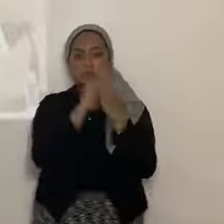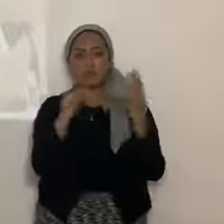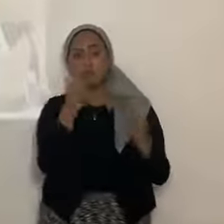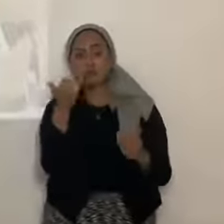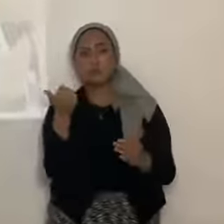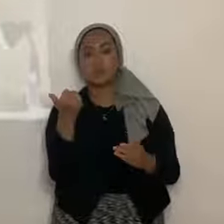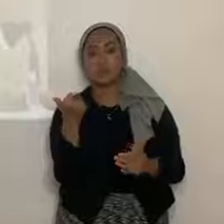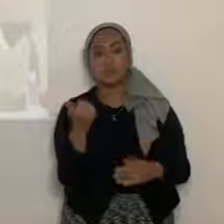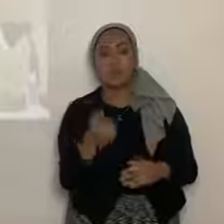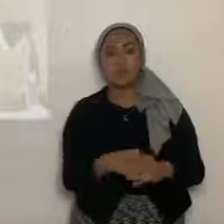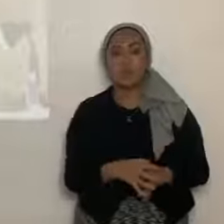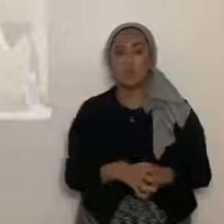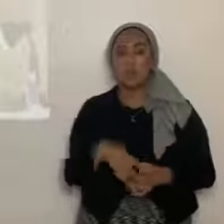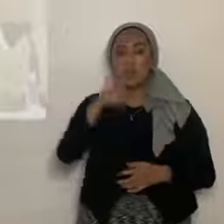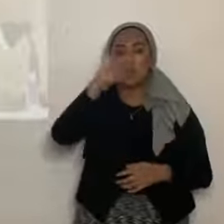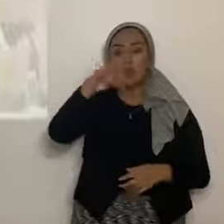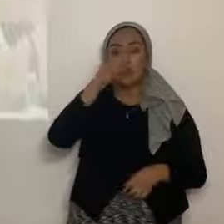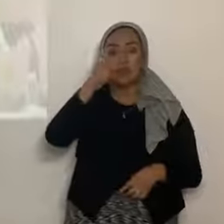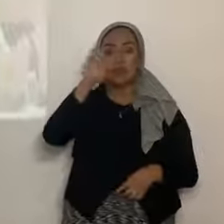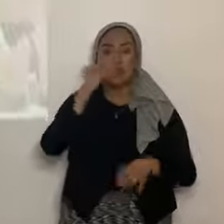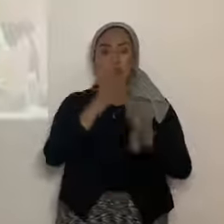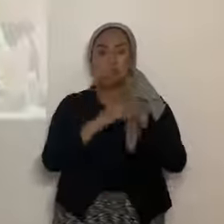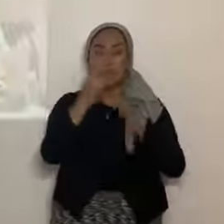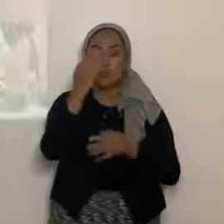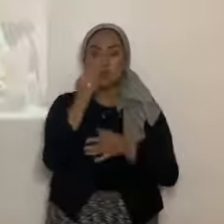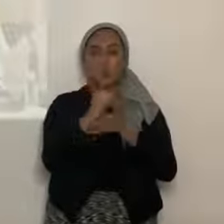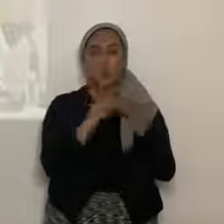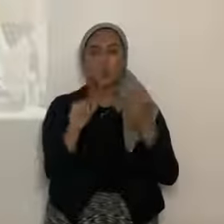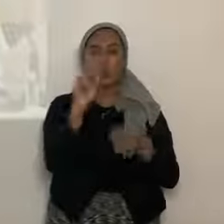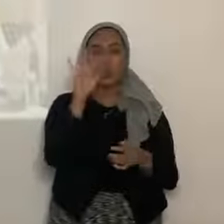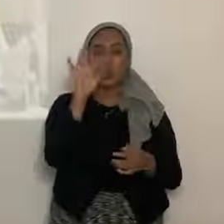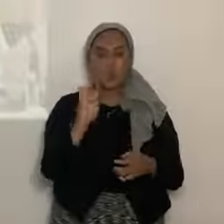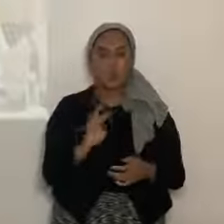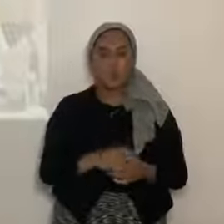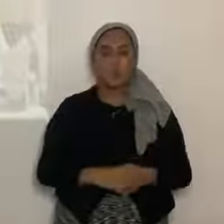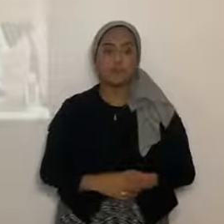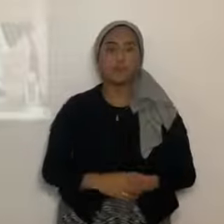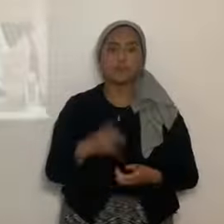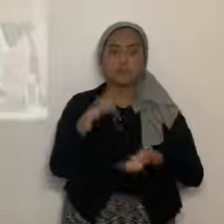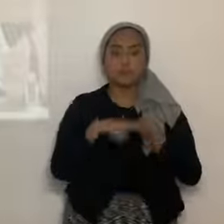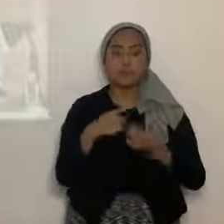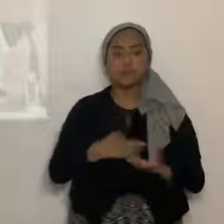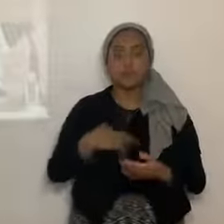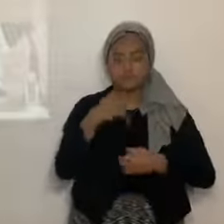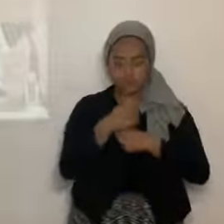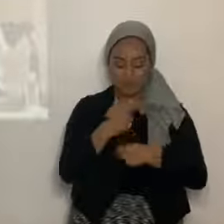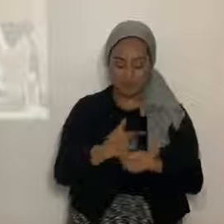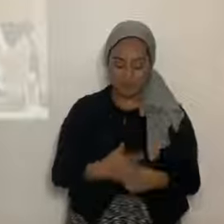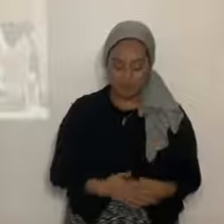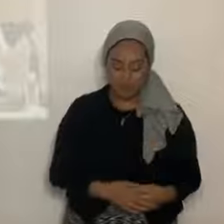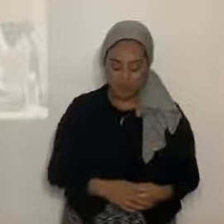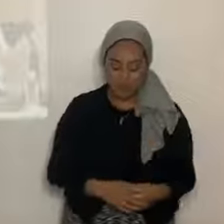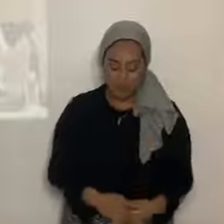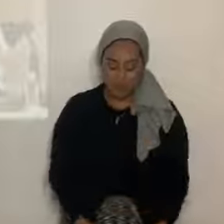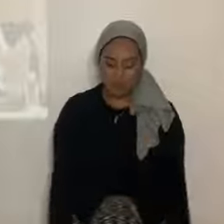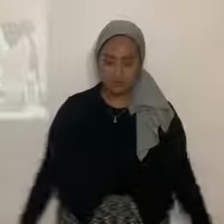no suficiente. Juan 14, verso 27. Vamos para allá, amado Sajín, por favor. Juan 14,